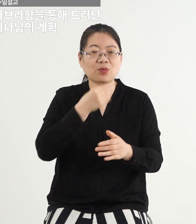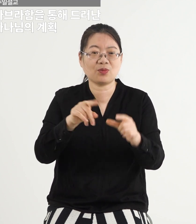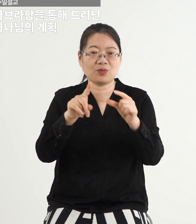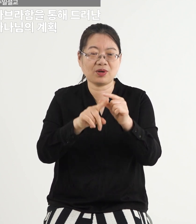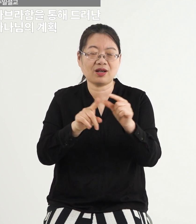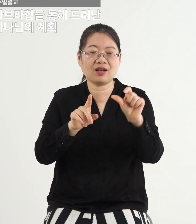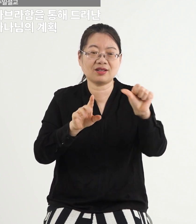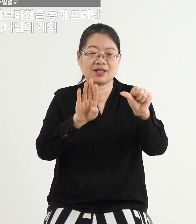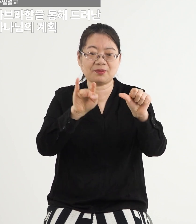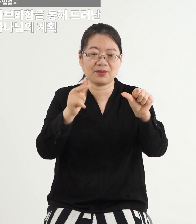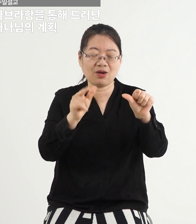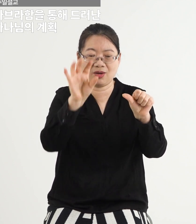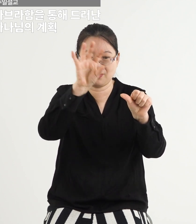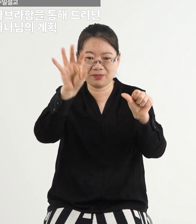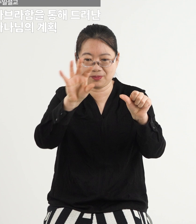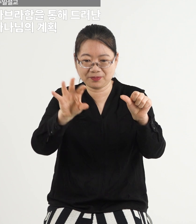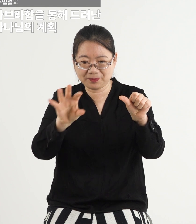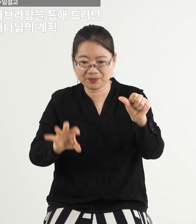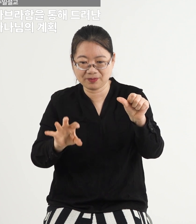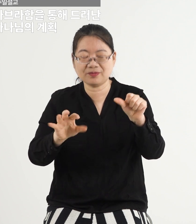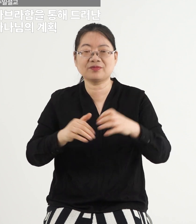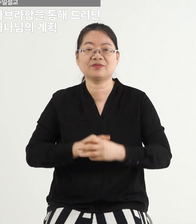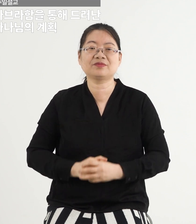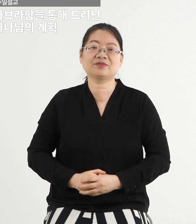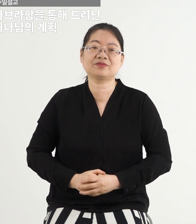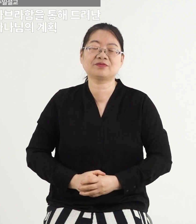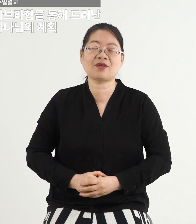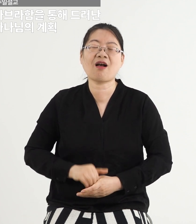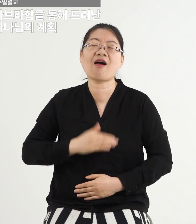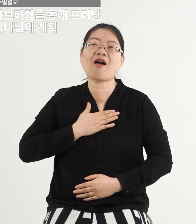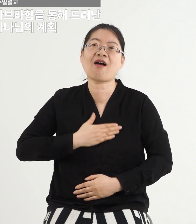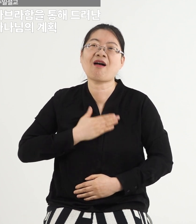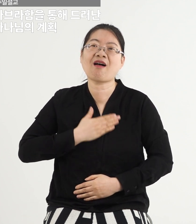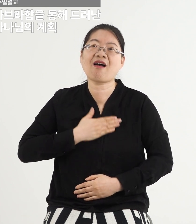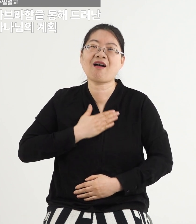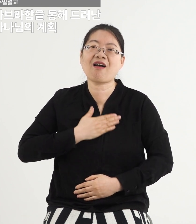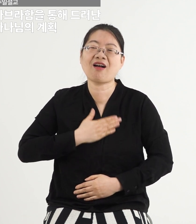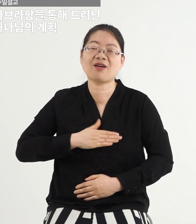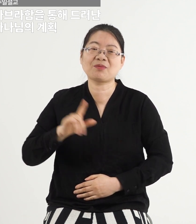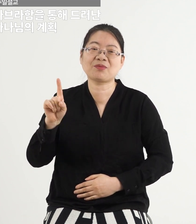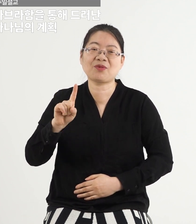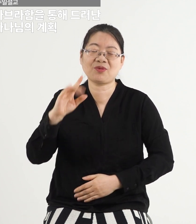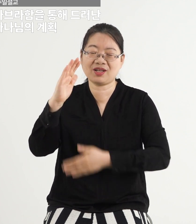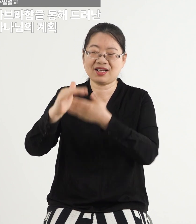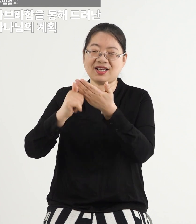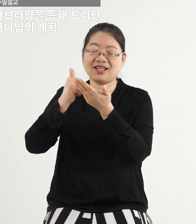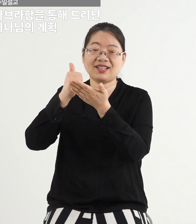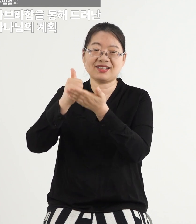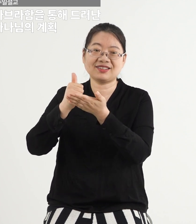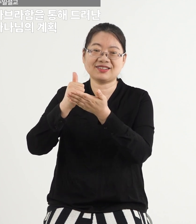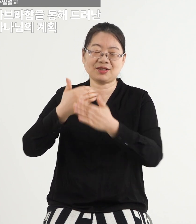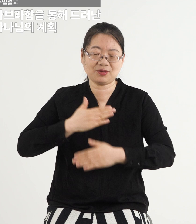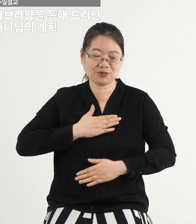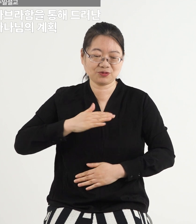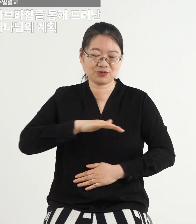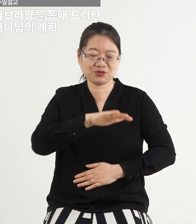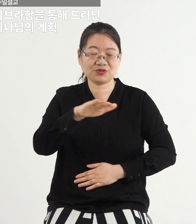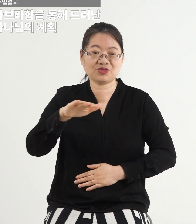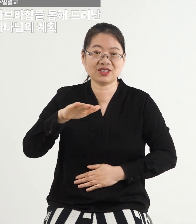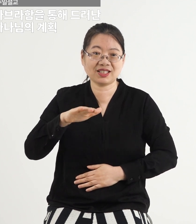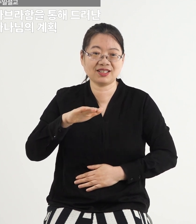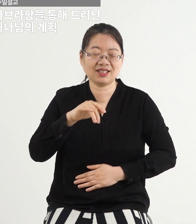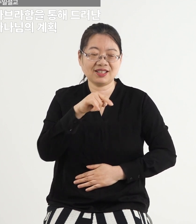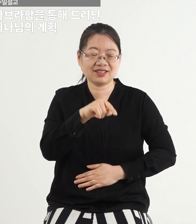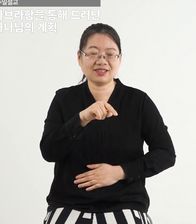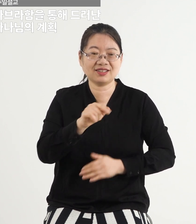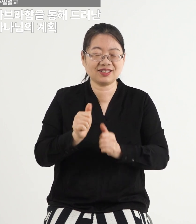돼요. 아하, 알았어요. 뭘 알았는가 하면 하나님이 우리를